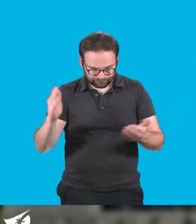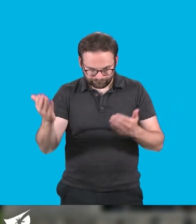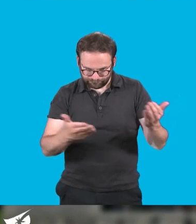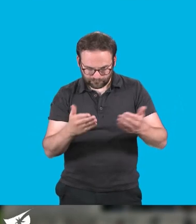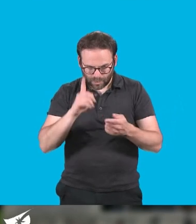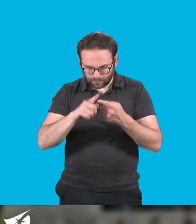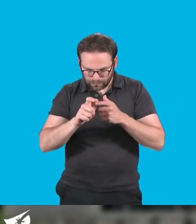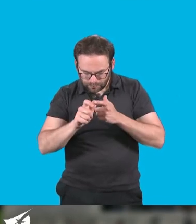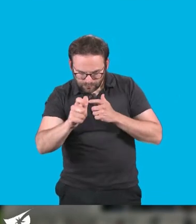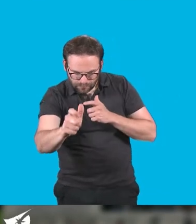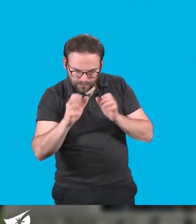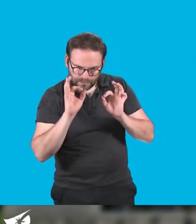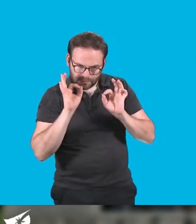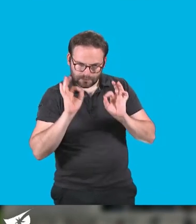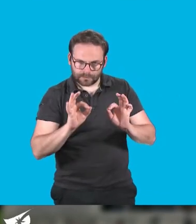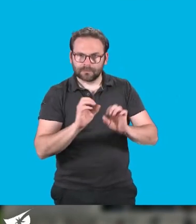planification justement fiabilisée.